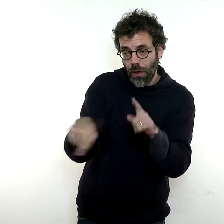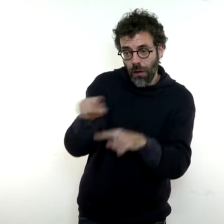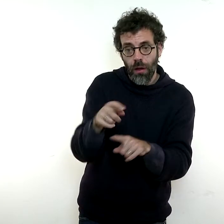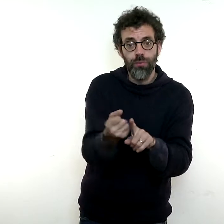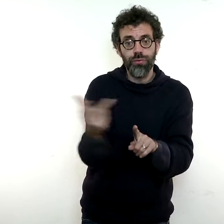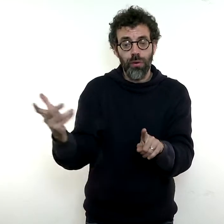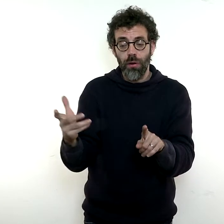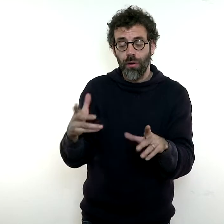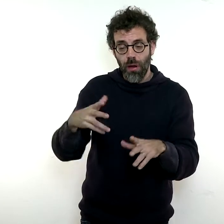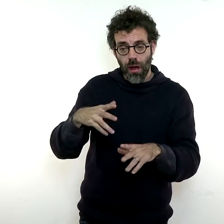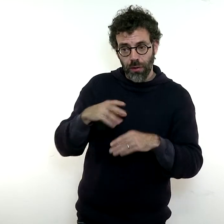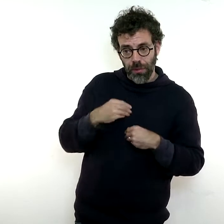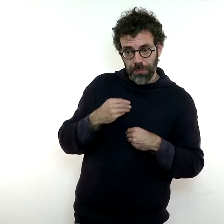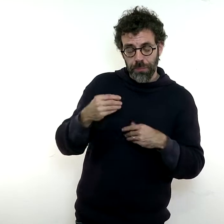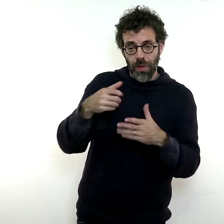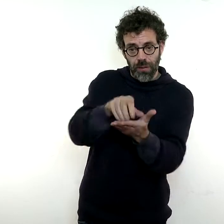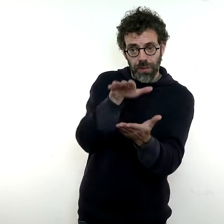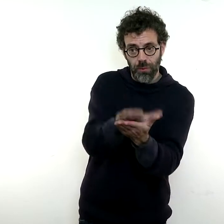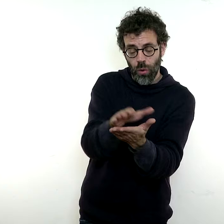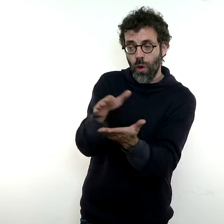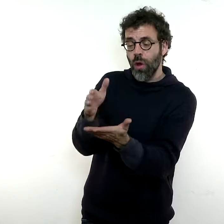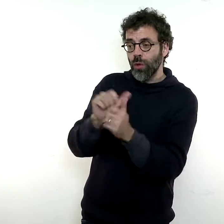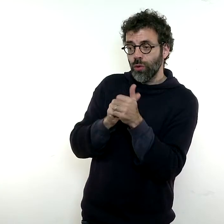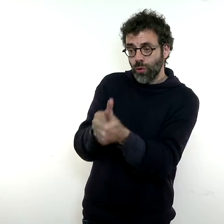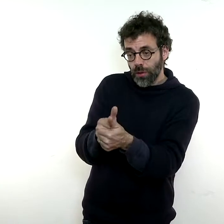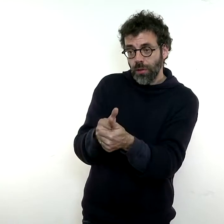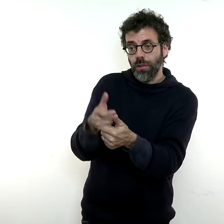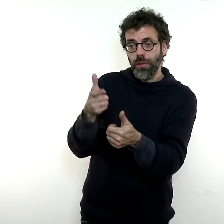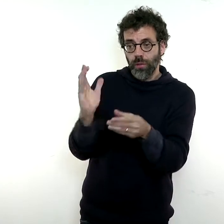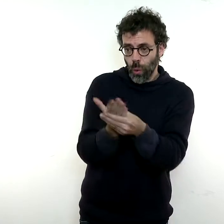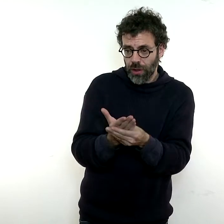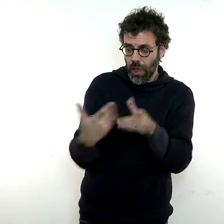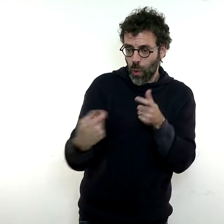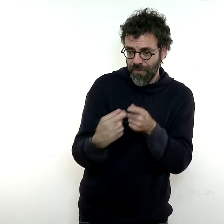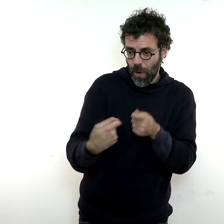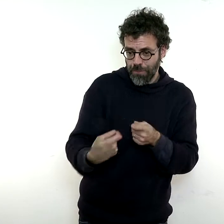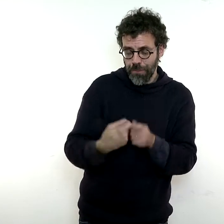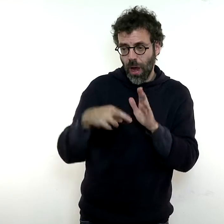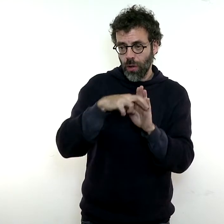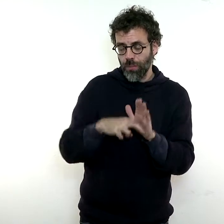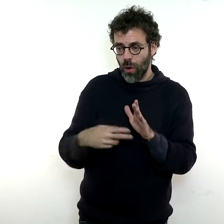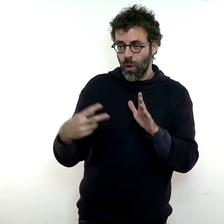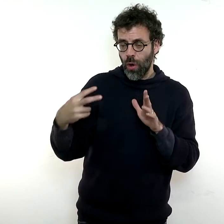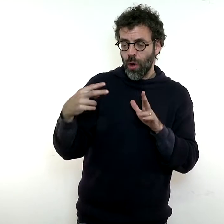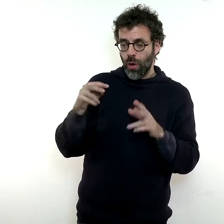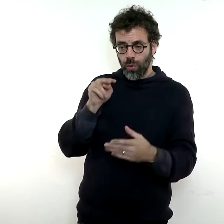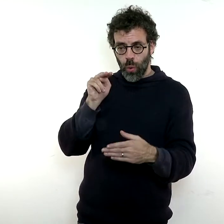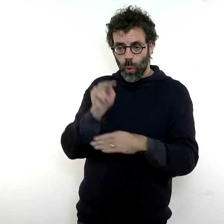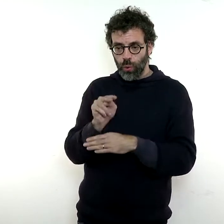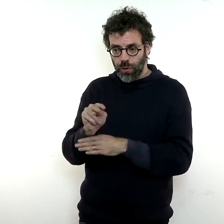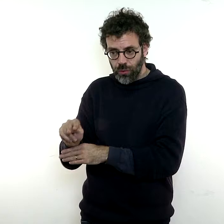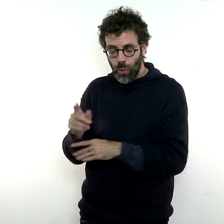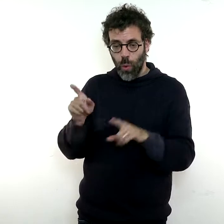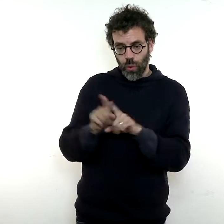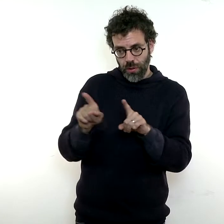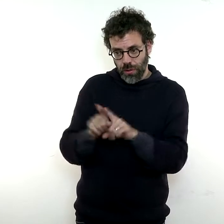et ayant remis une prestation conforme au règlement de consultation. Enfin, il conviendra de déposer les autorisations